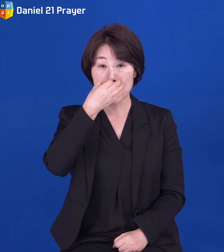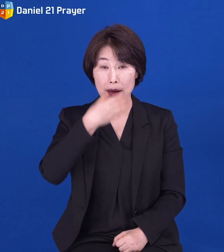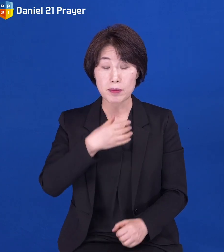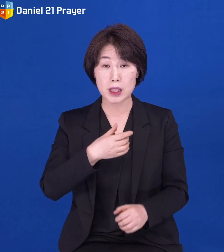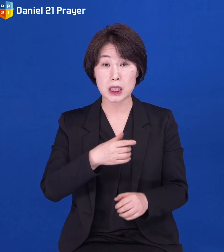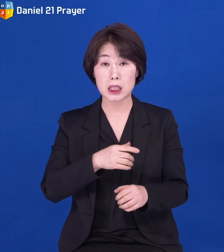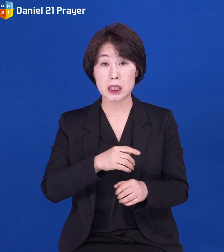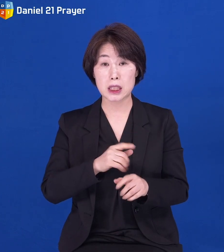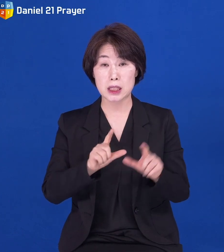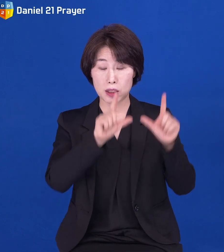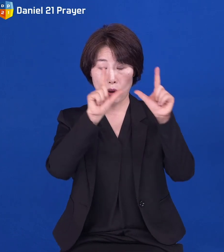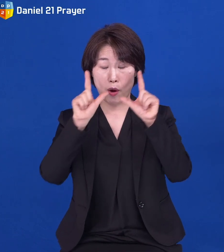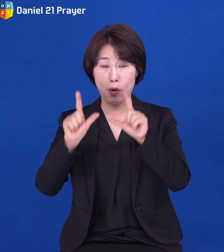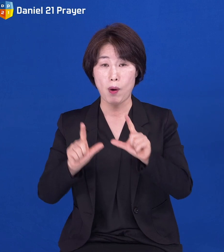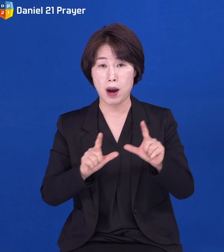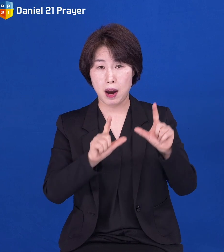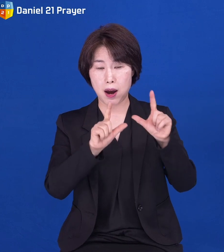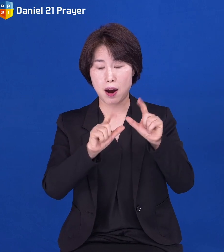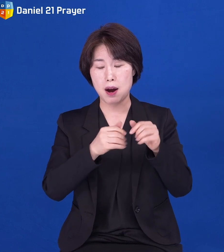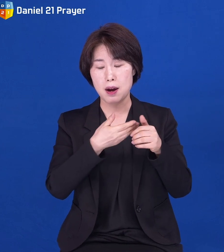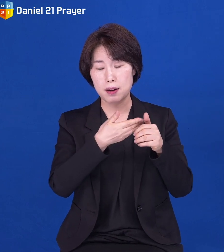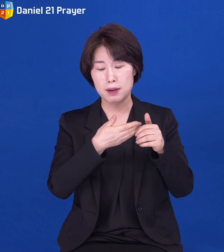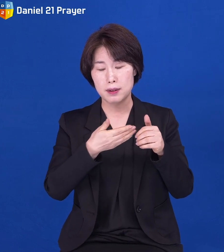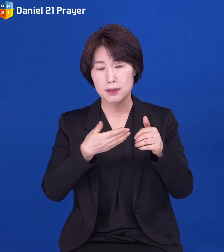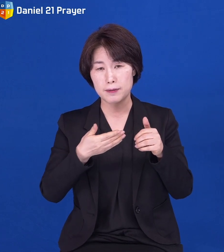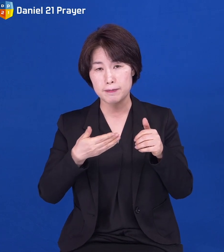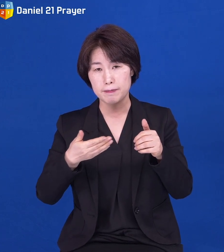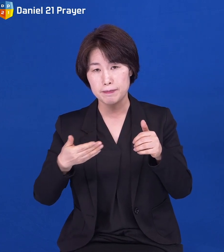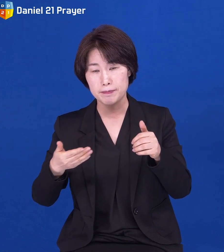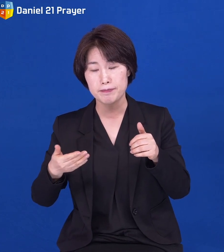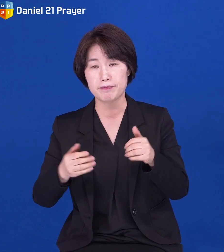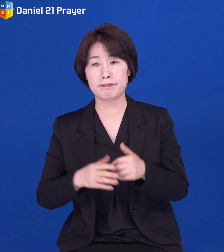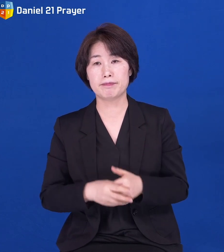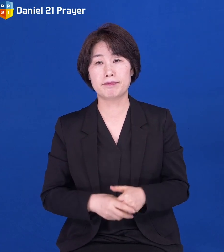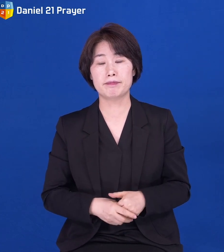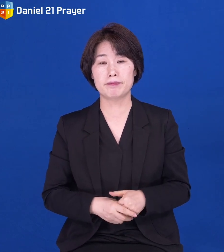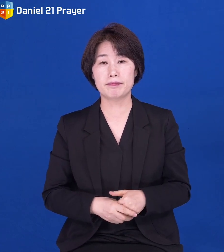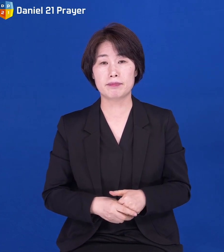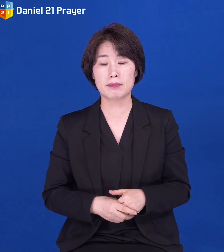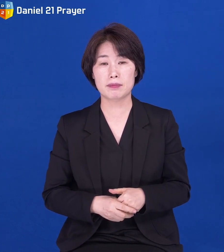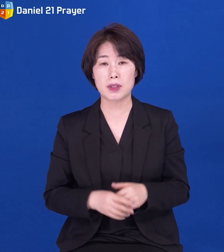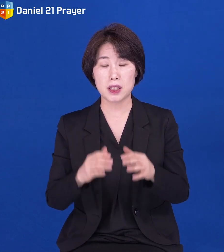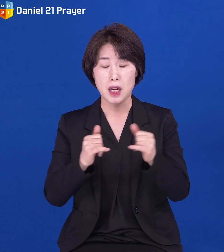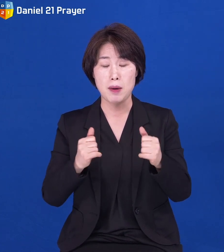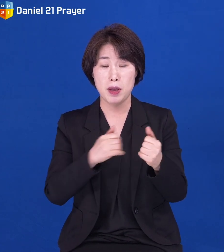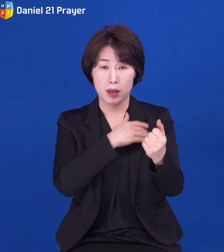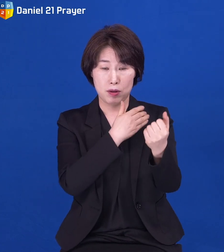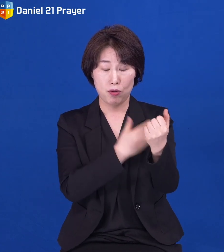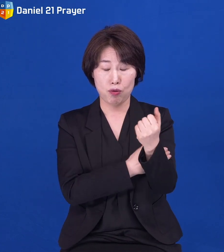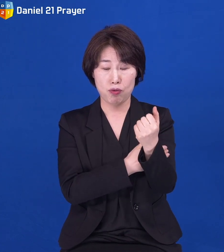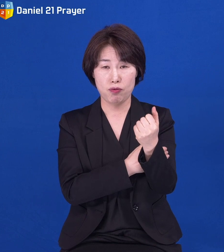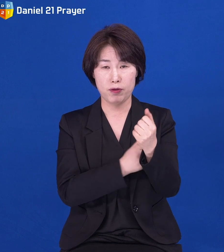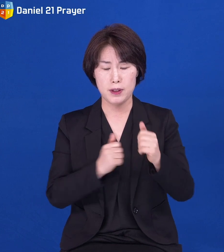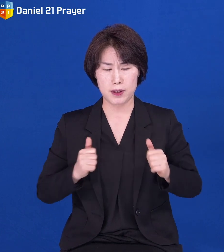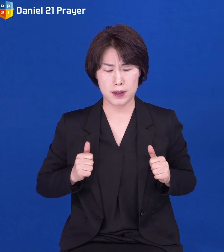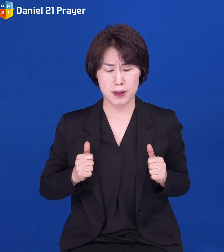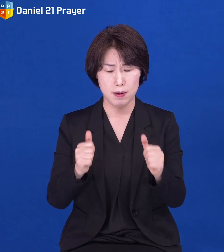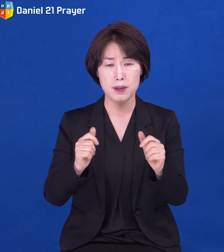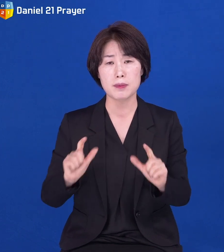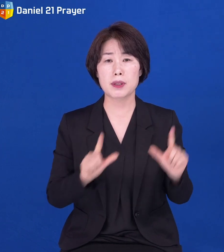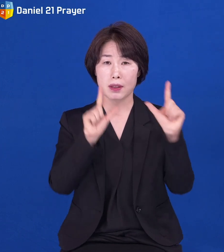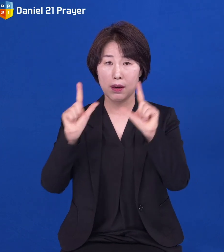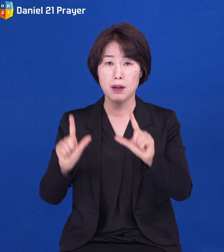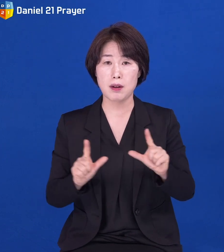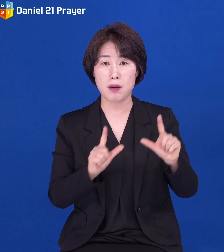어머니가 그래도 열심히 살면 될 줄 알고, 사람의 능력으로 열심히 하면 될 줄 알고 미친 듯이 열심히 살았어요. 쌍코피